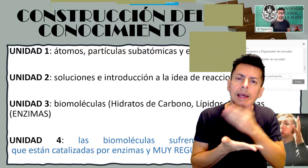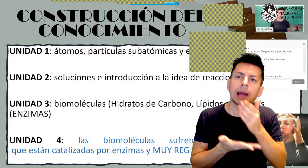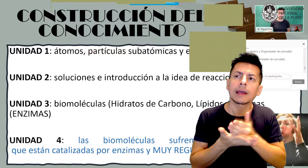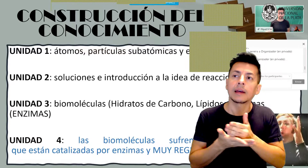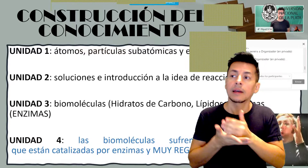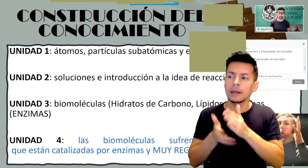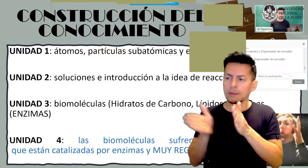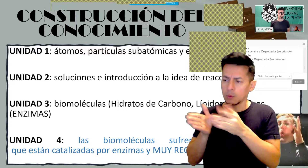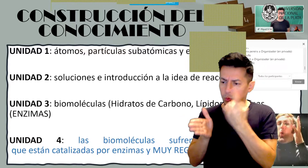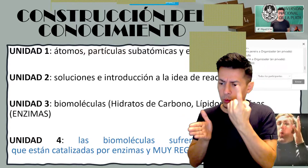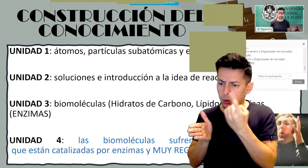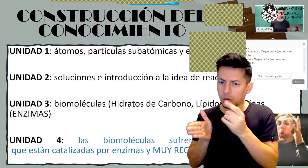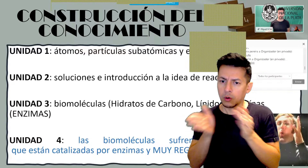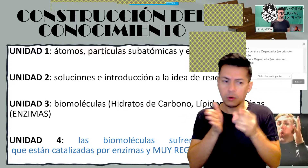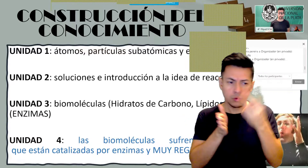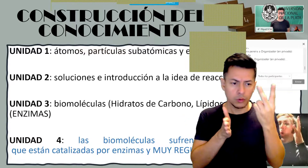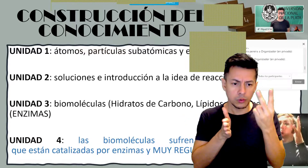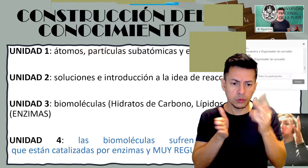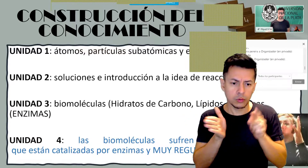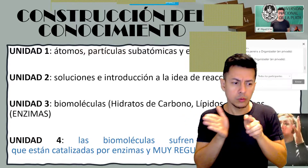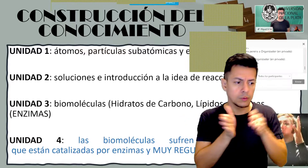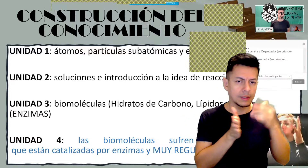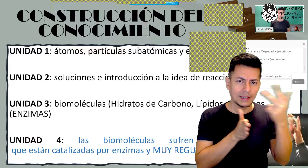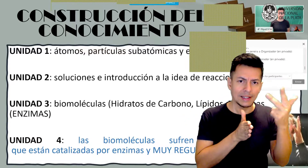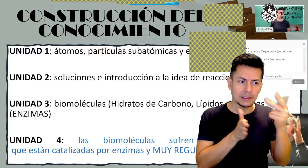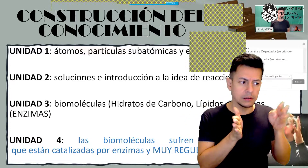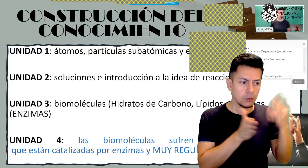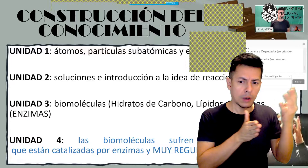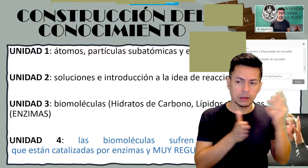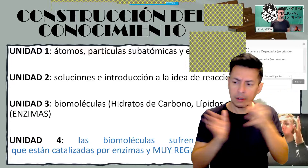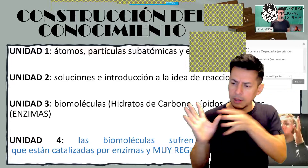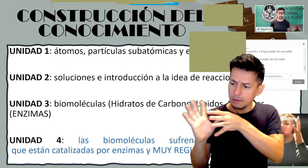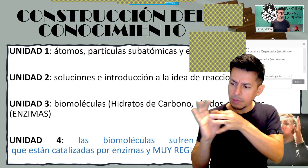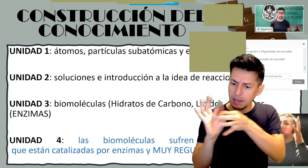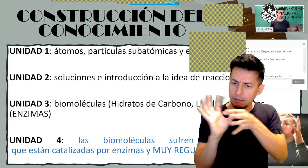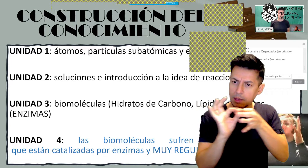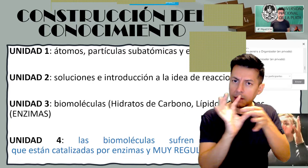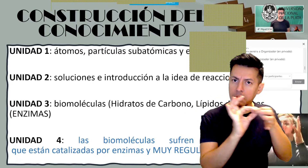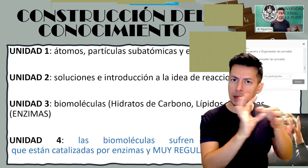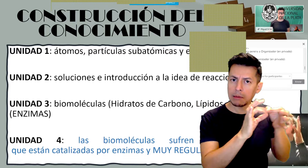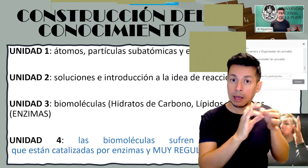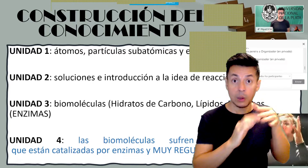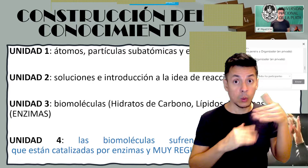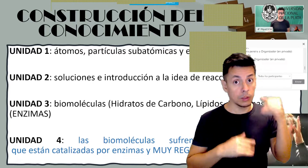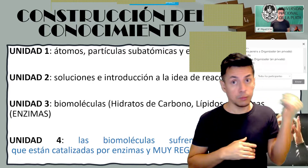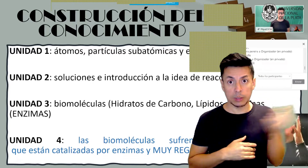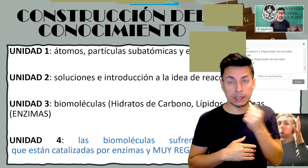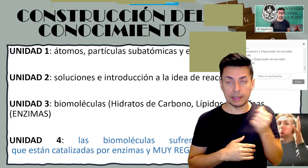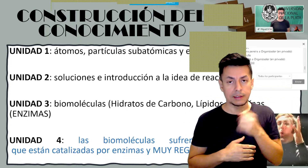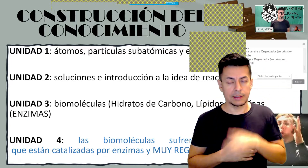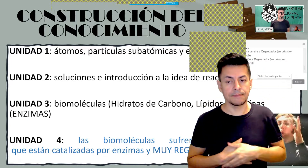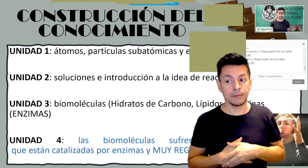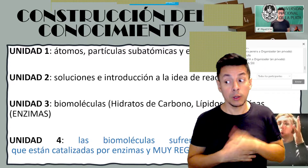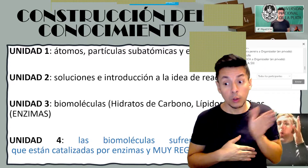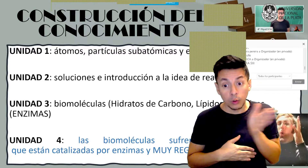el contenido para no atrasarse, ¿sí? Porque cada unidad nueva retoma conceptos de las unidades anteriores.